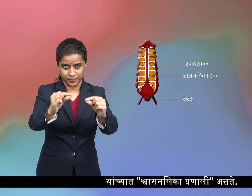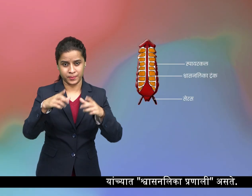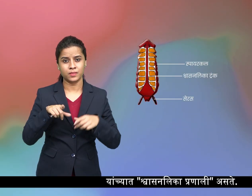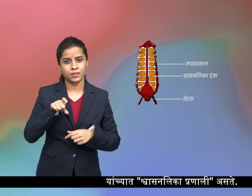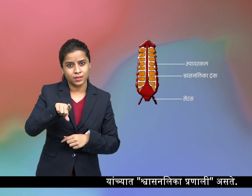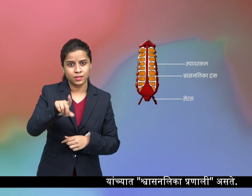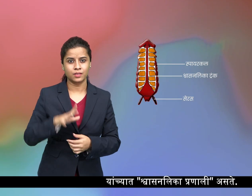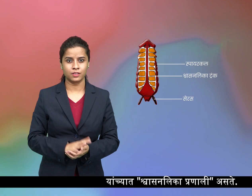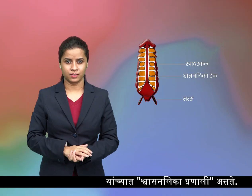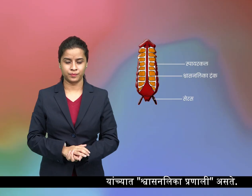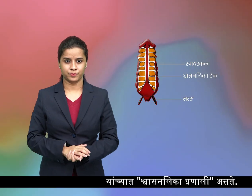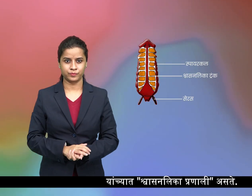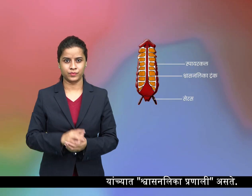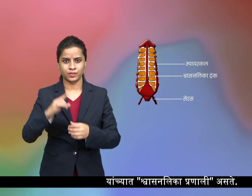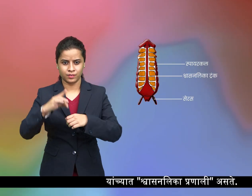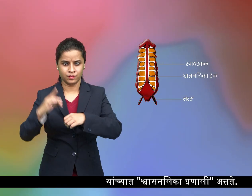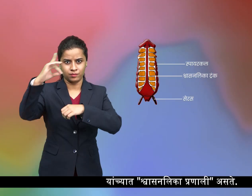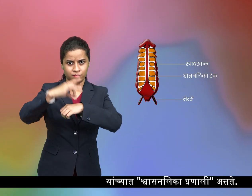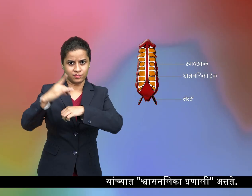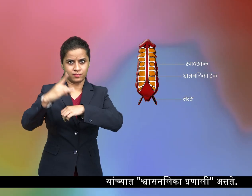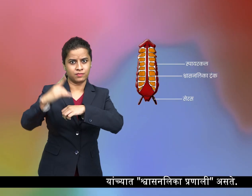यांच्यात श्वसन नलिका प्रणाली असते.